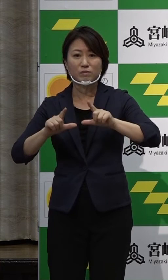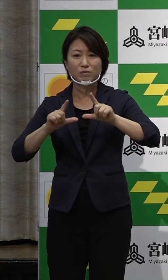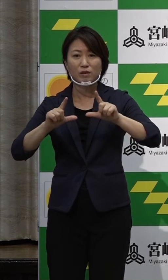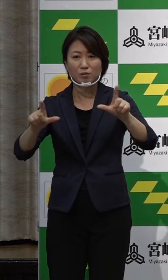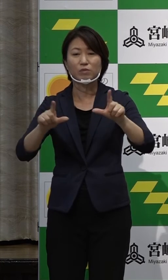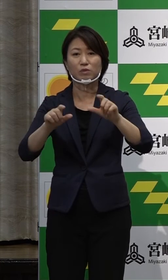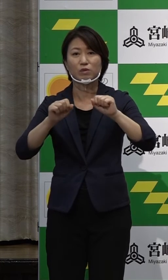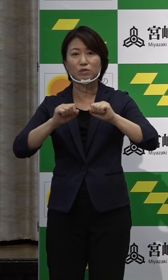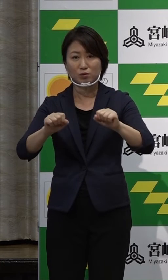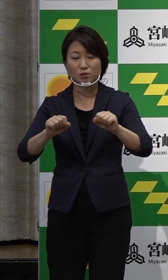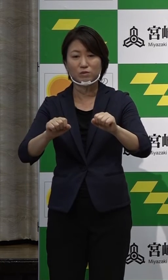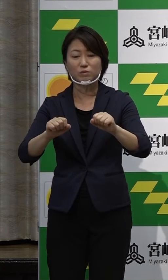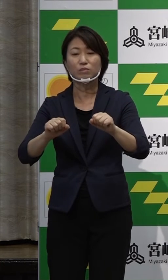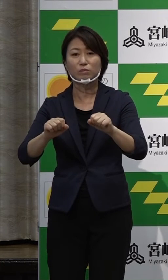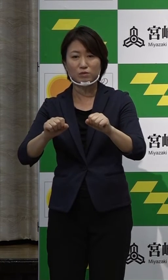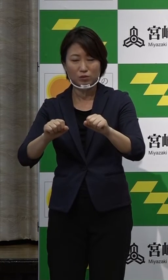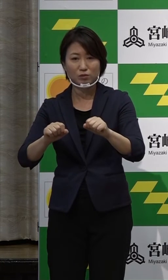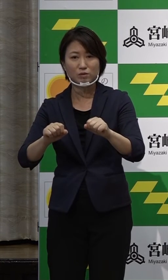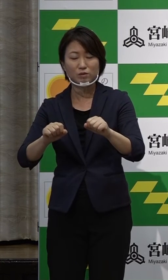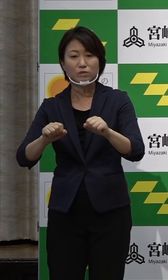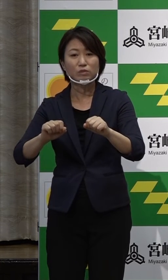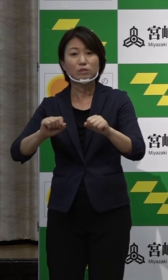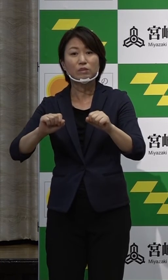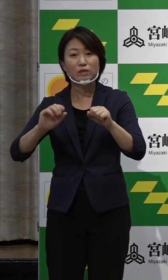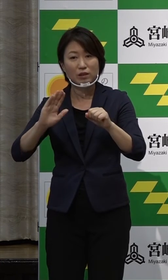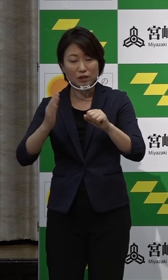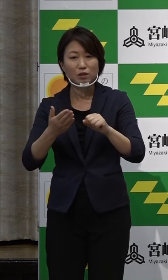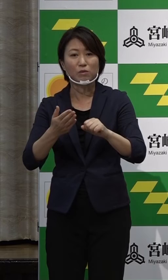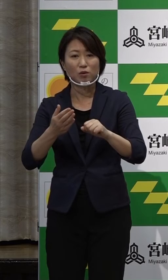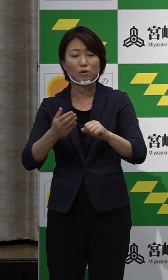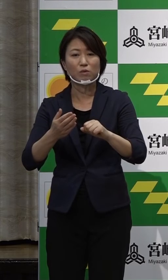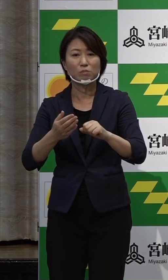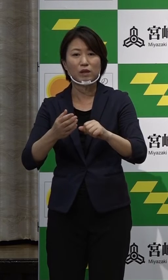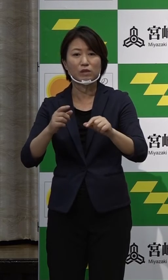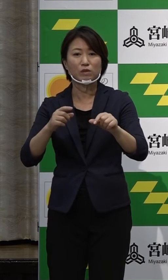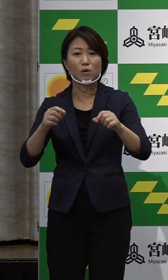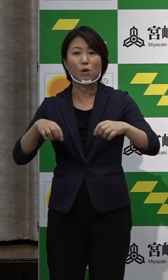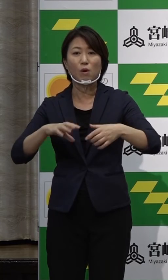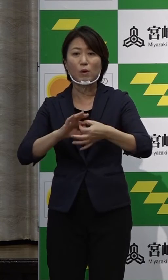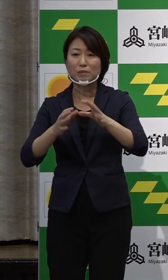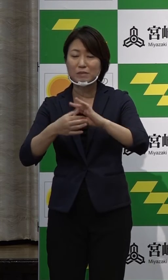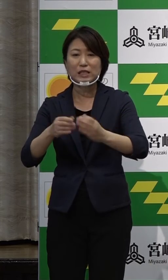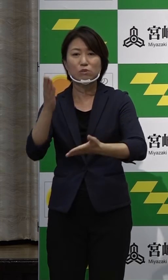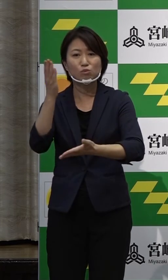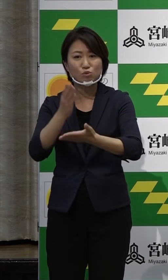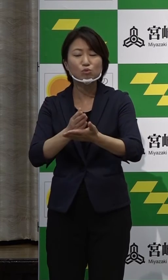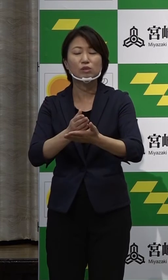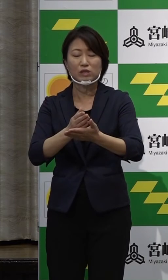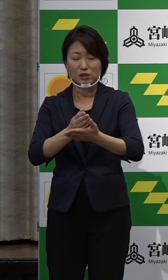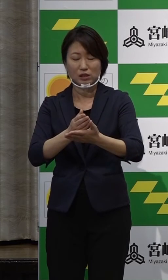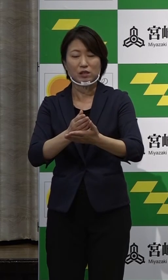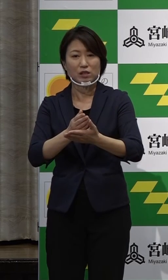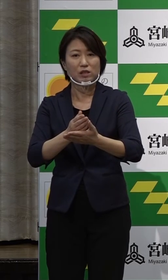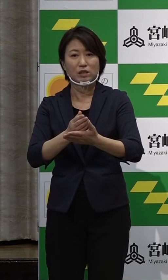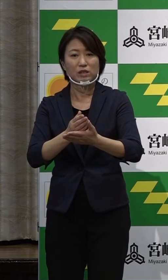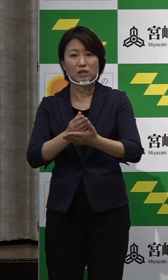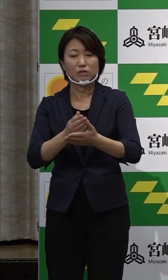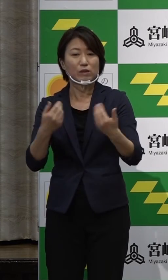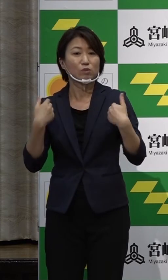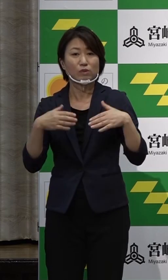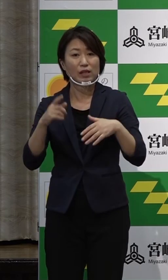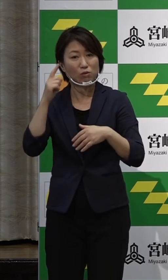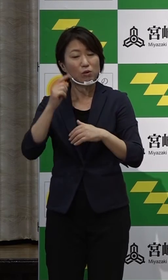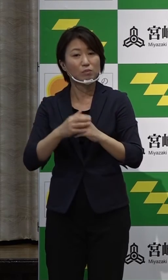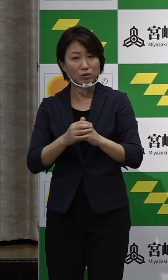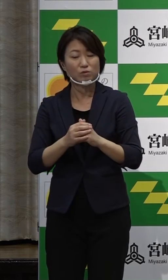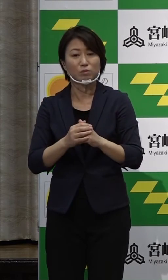ラリンピックを中止をする必要までは感じておらないんですが、ただオリンピック・パラリンピックは粛々とありながらも、今は